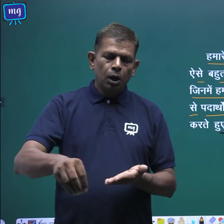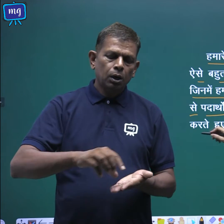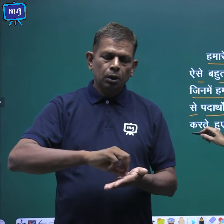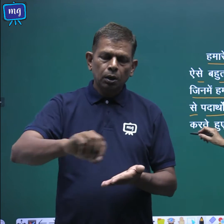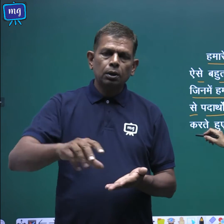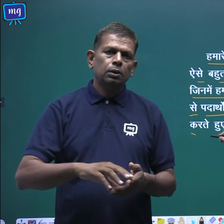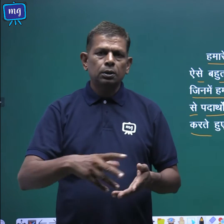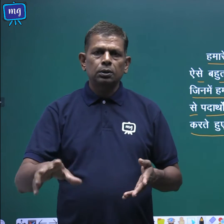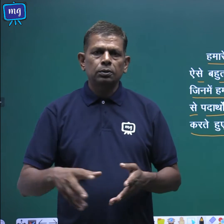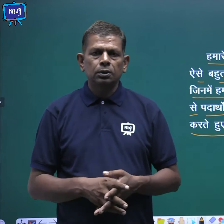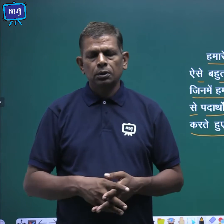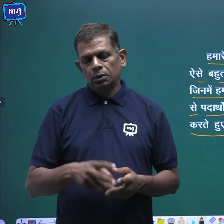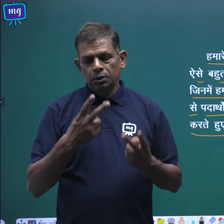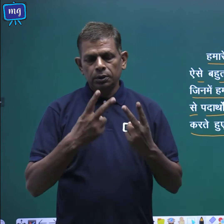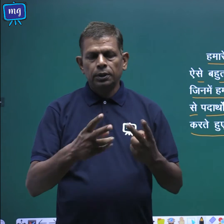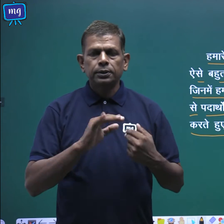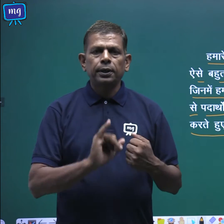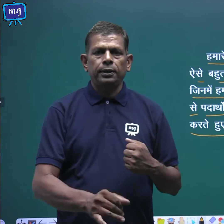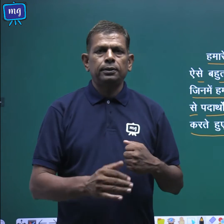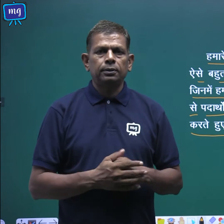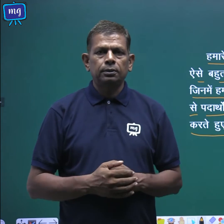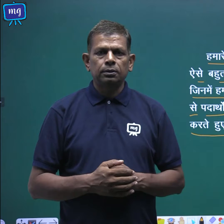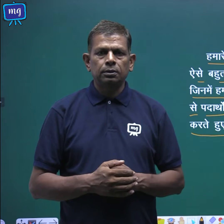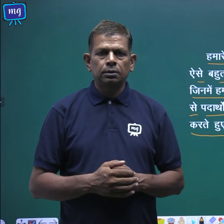हुए देखते हैं।